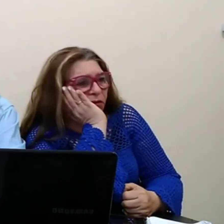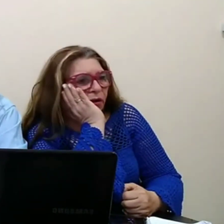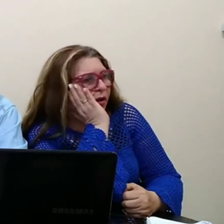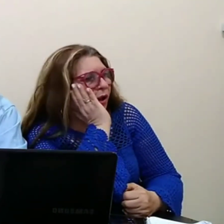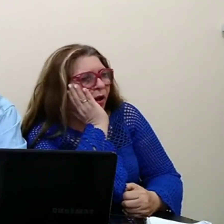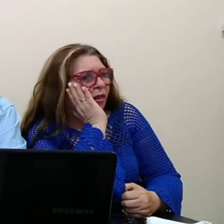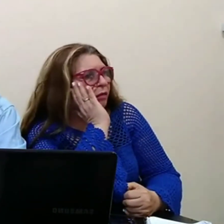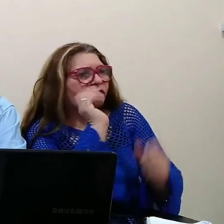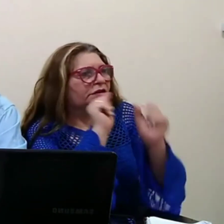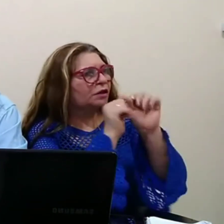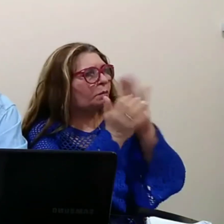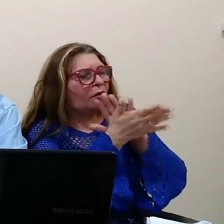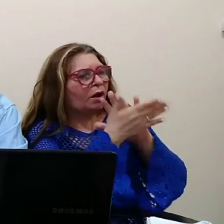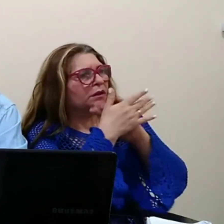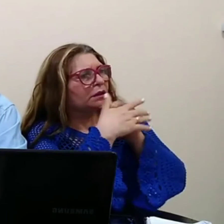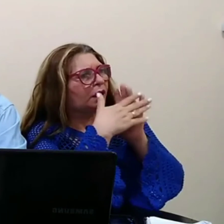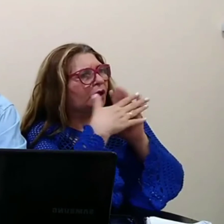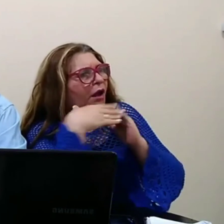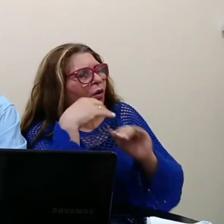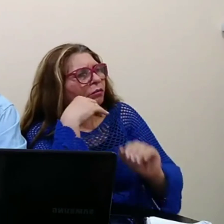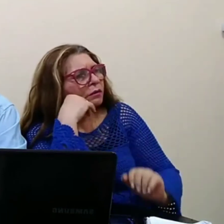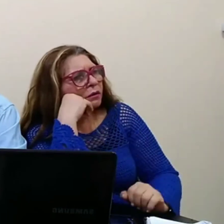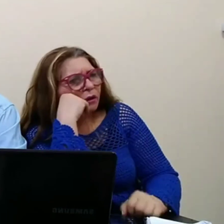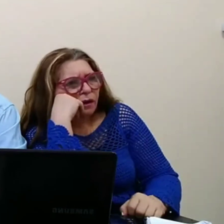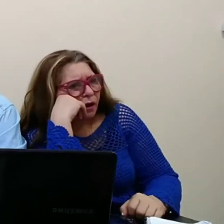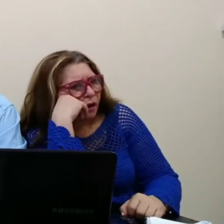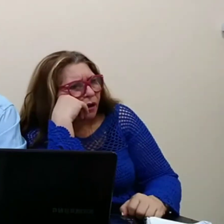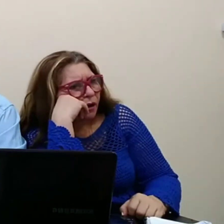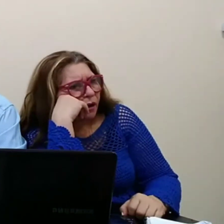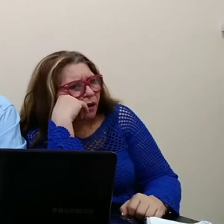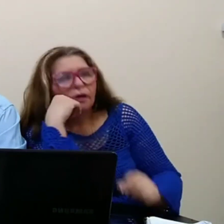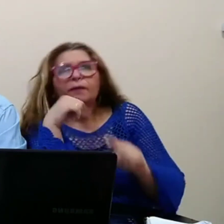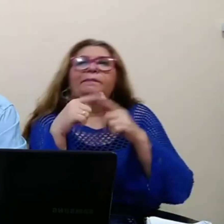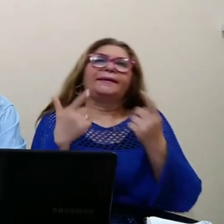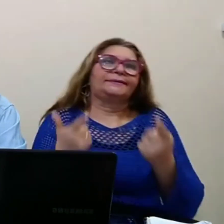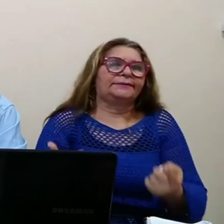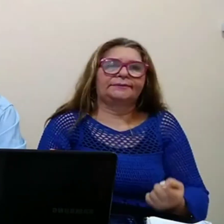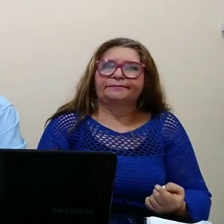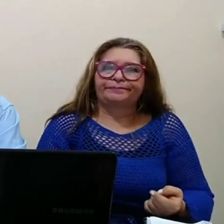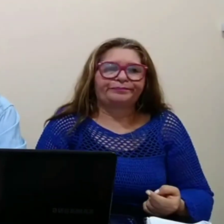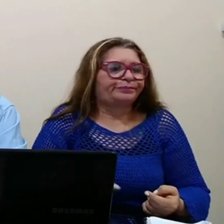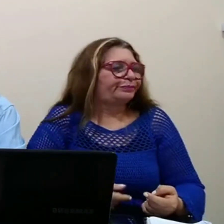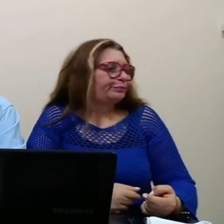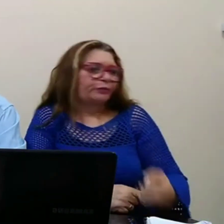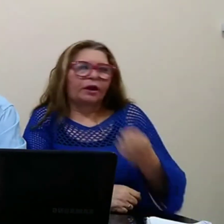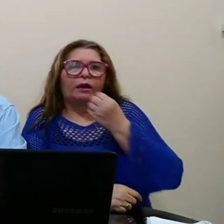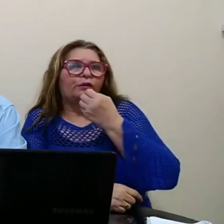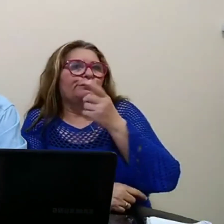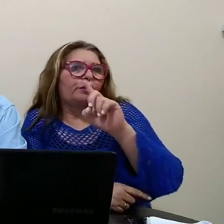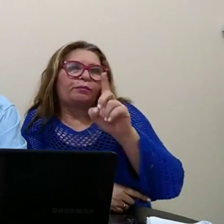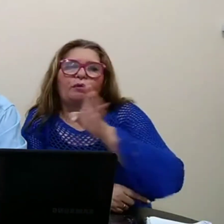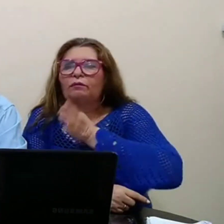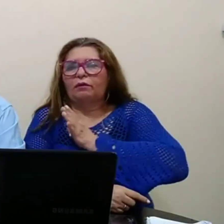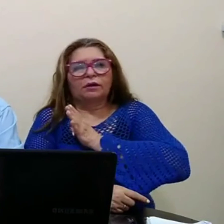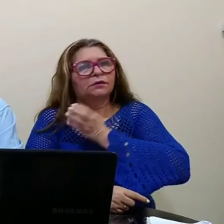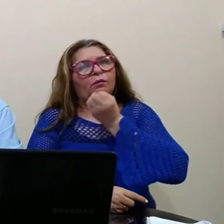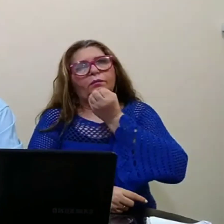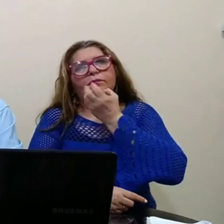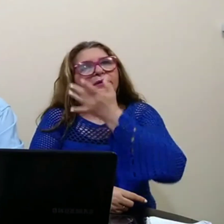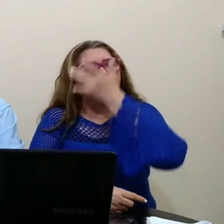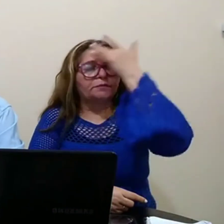sem fazer nenhum mal a ele. Então eles temeram. Mas esse temor não foi suficiente para eles